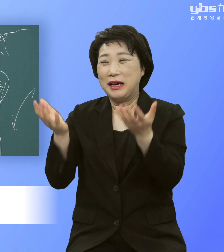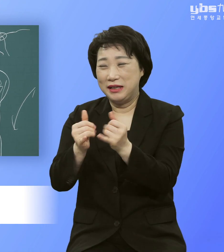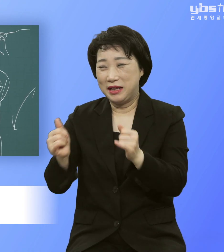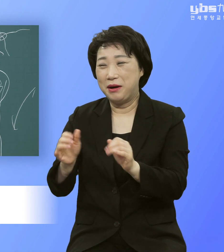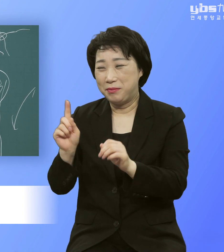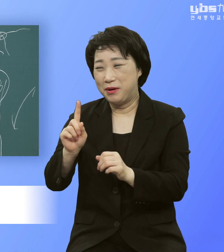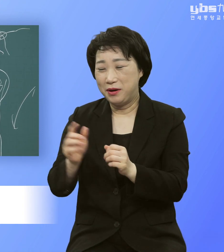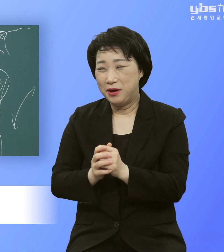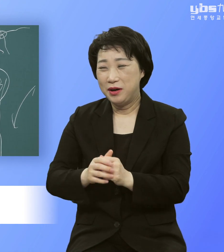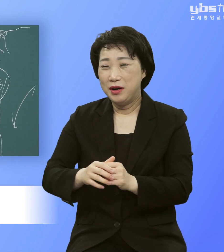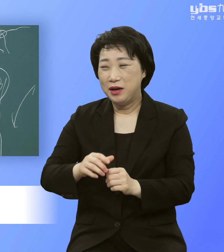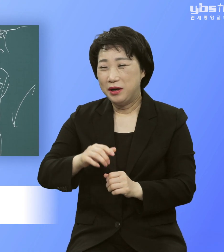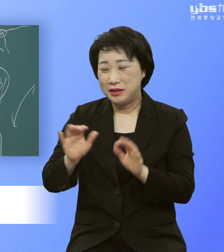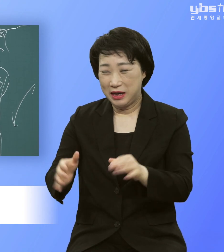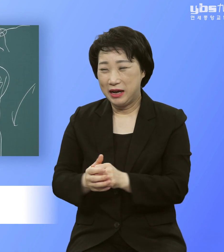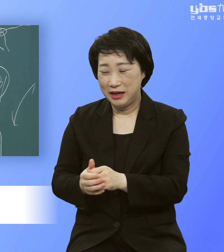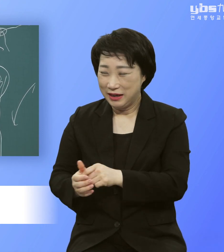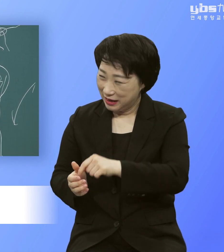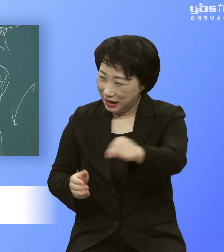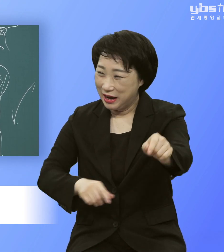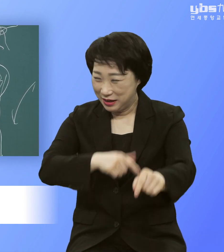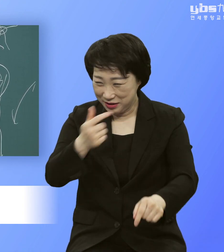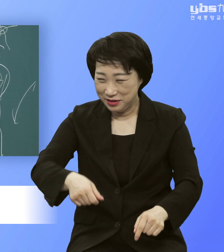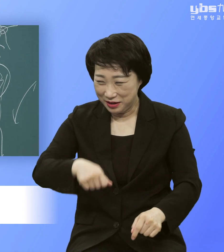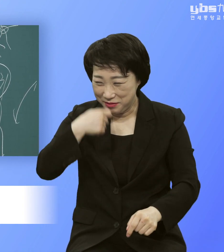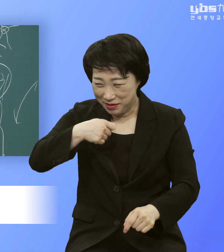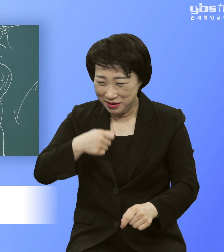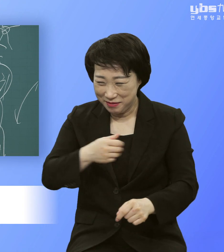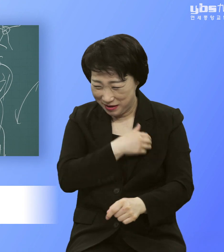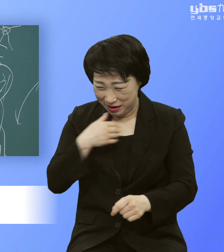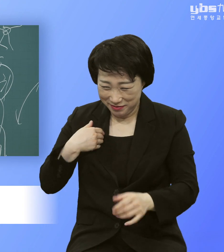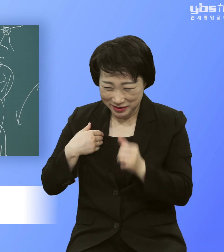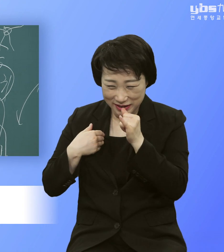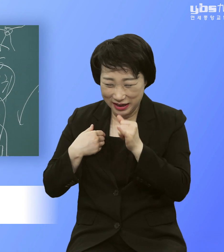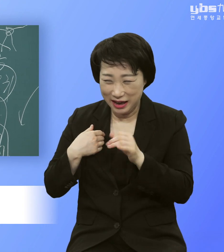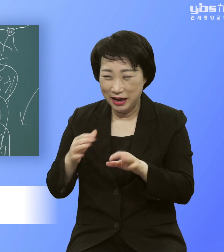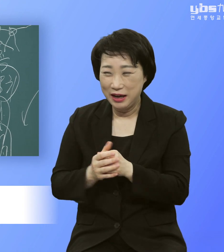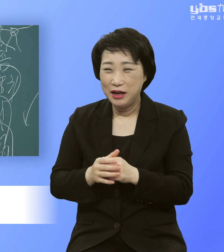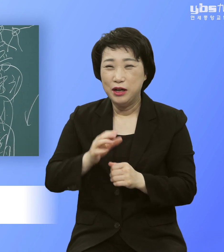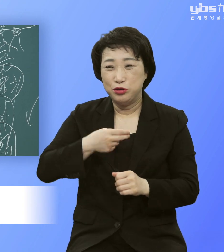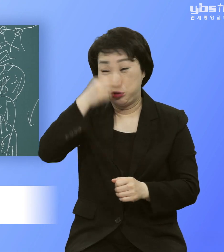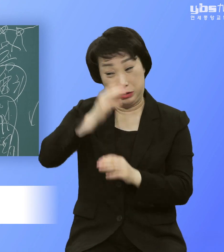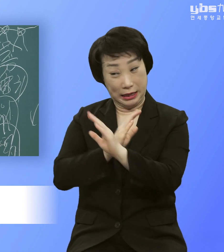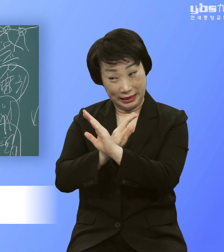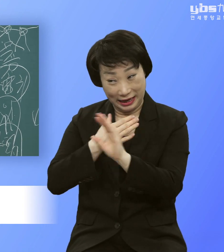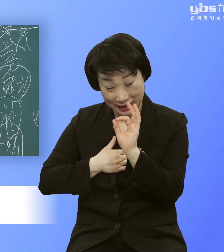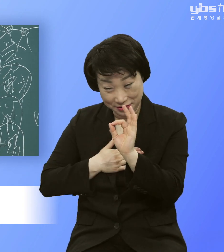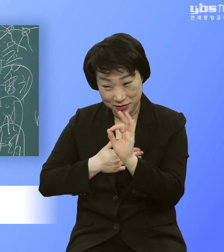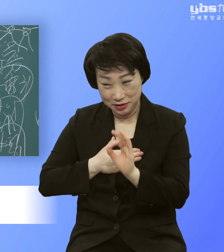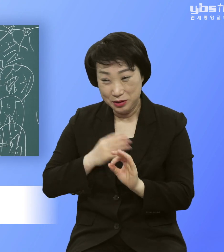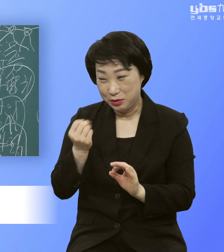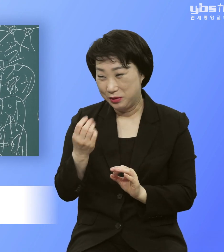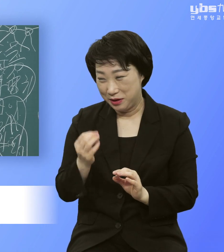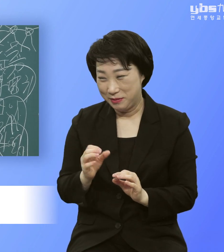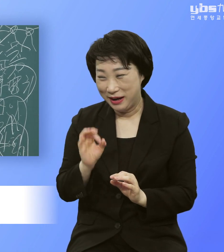말고 시간 먹으라고. 돈도 없는 주제에 돈을 한 주먹 줘줬더니